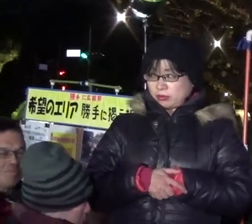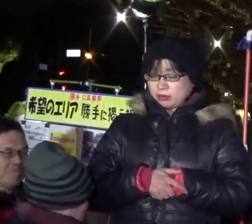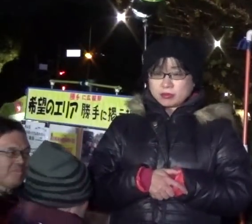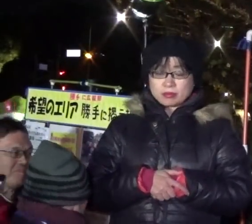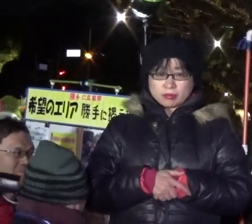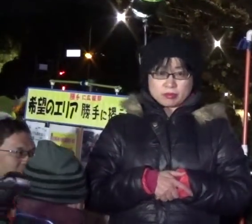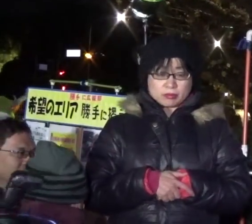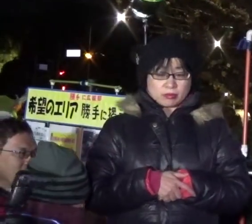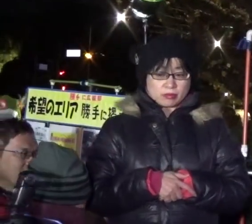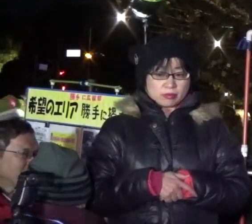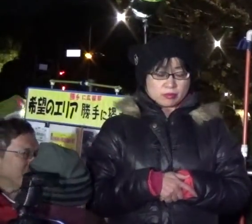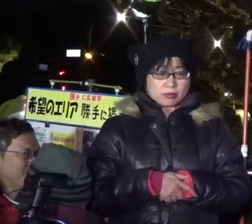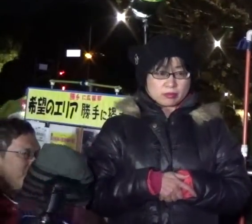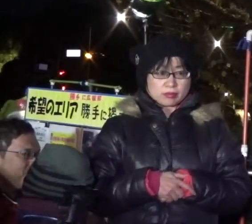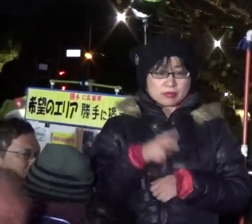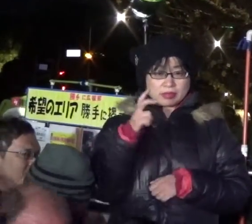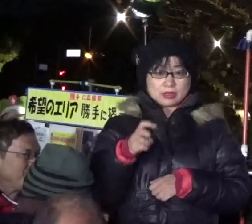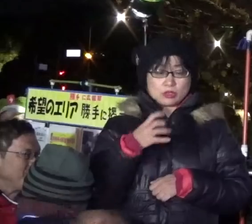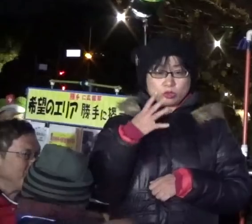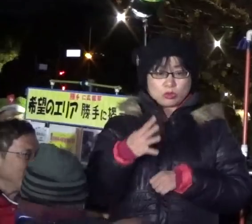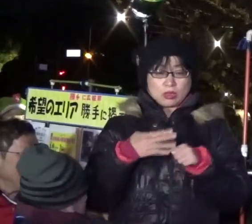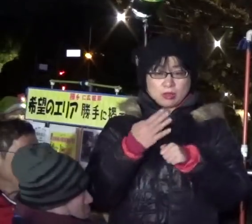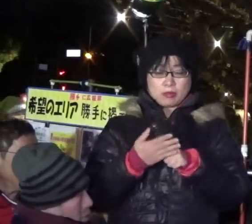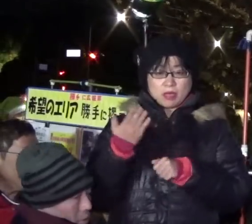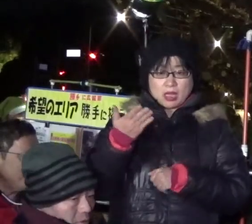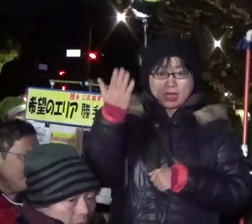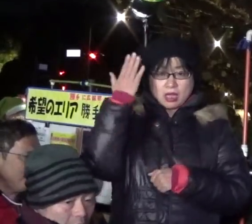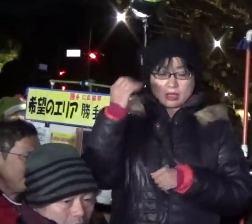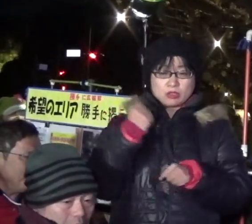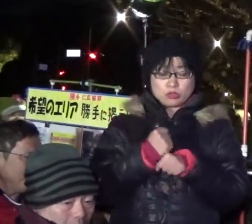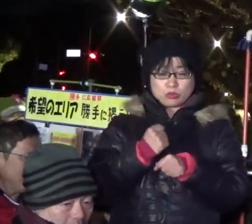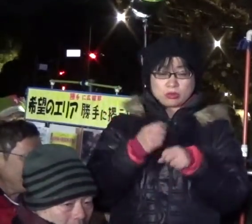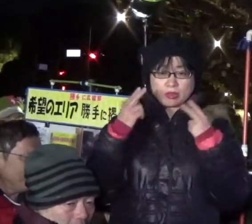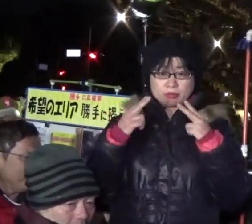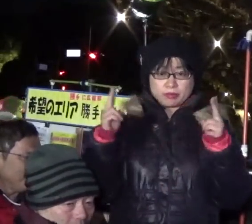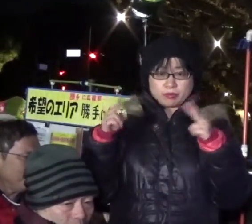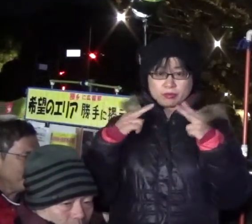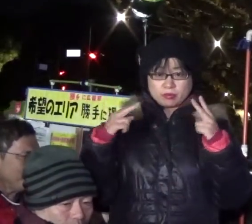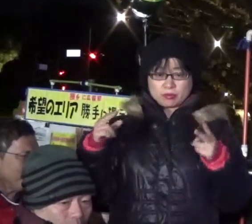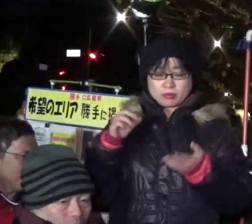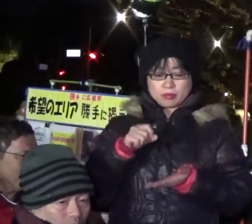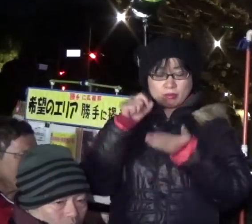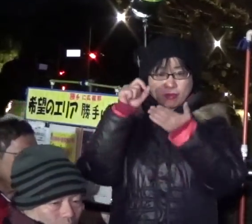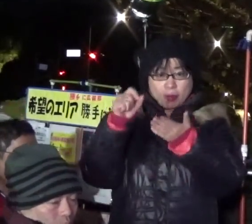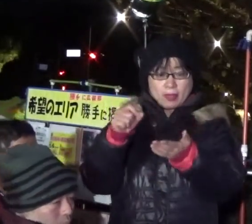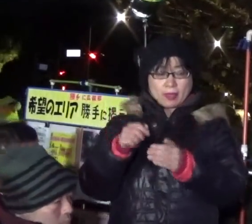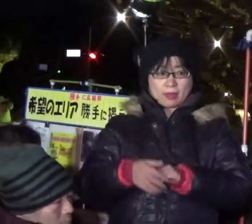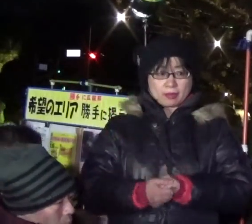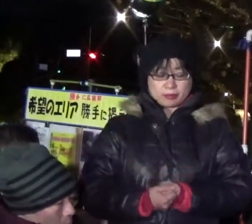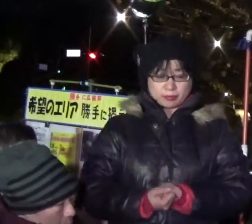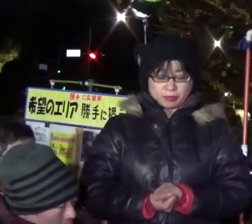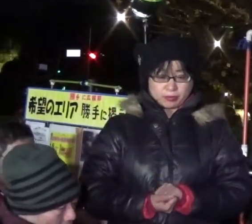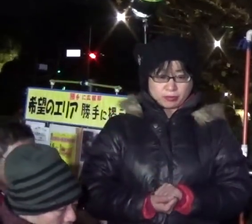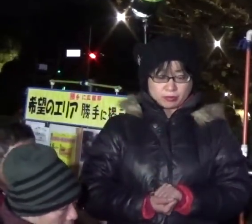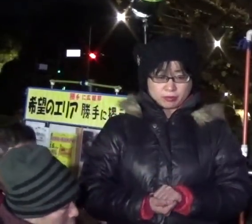それで、24年前に作った歌なんですけども、それを捧げました。でそれをちょっと希望の依頼に捧げます。